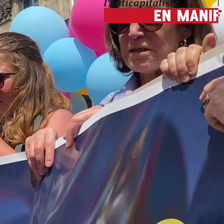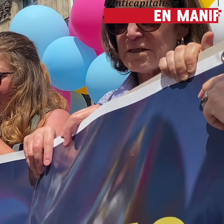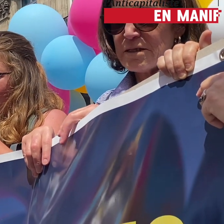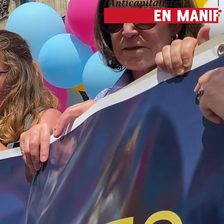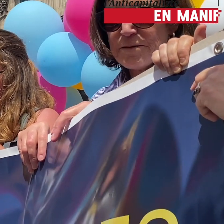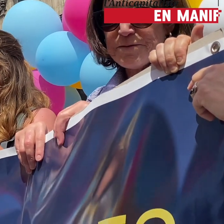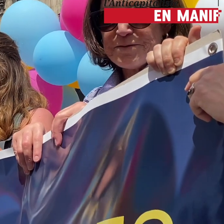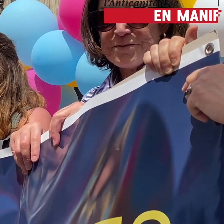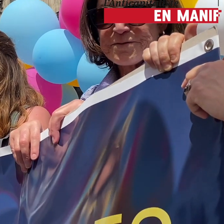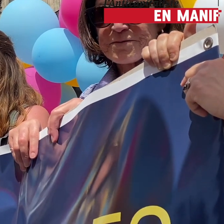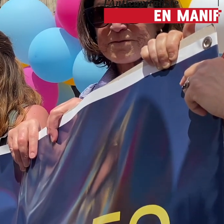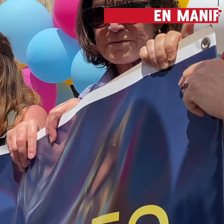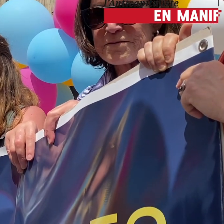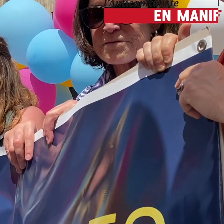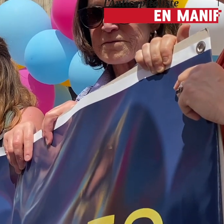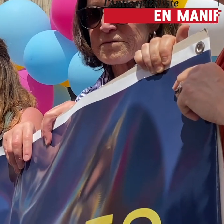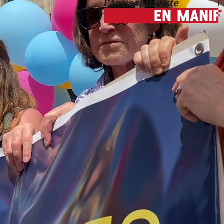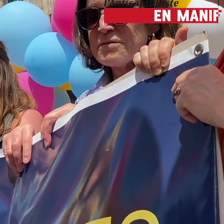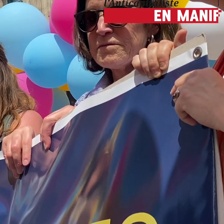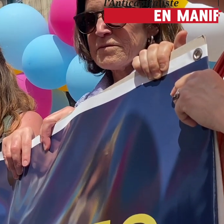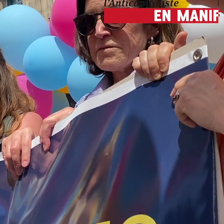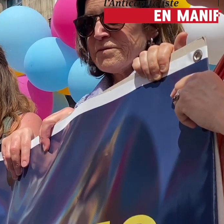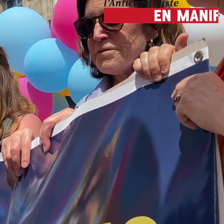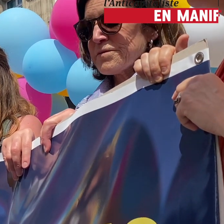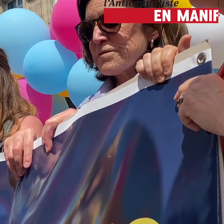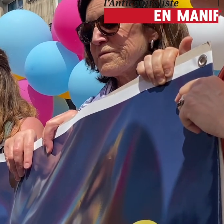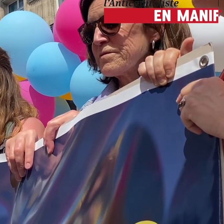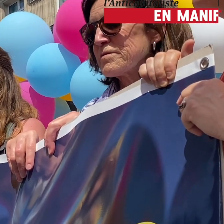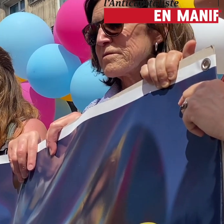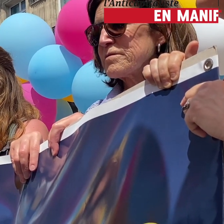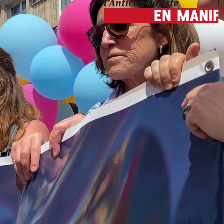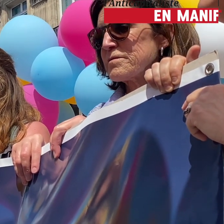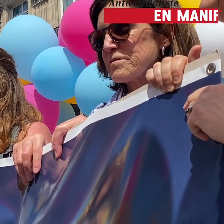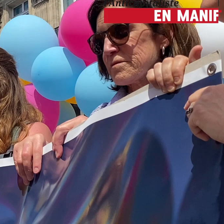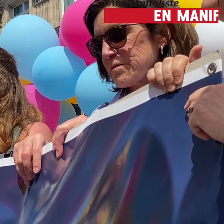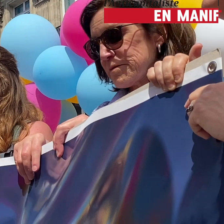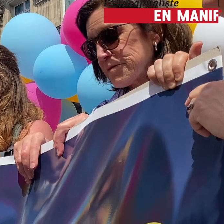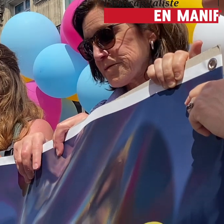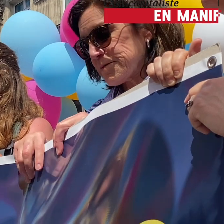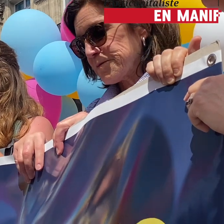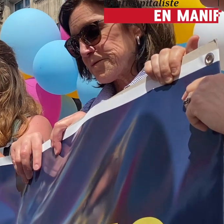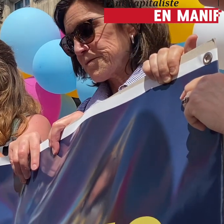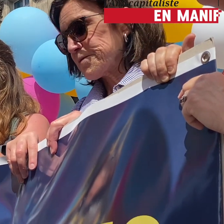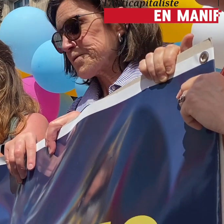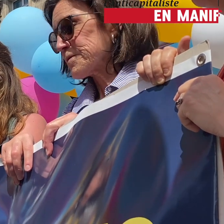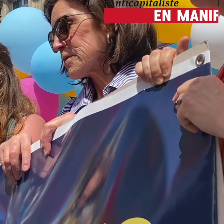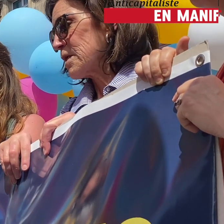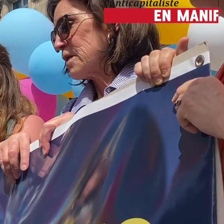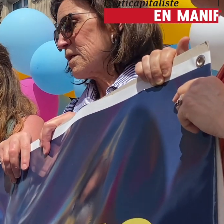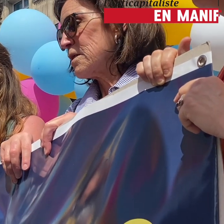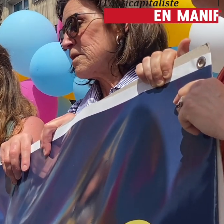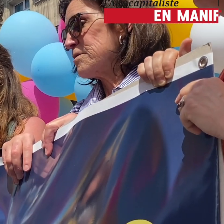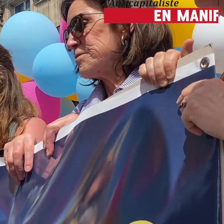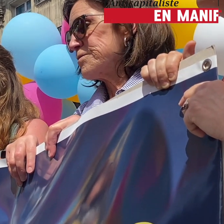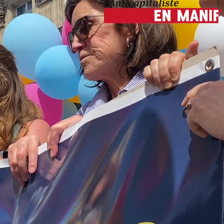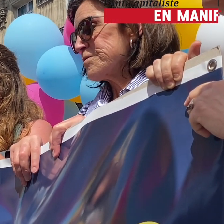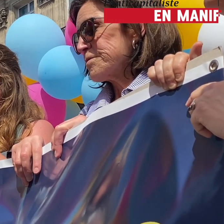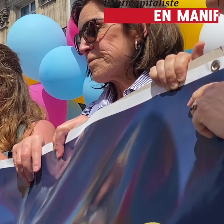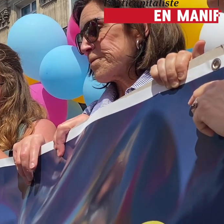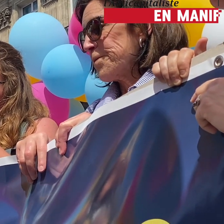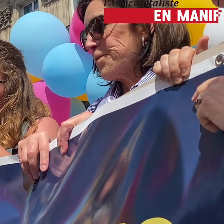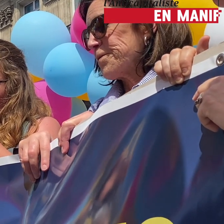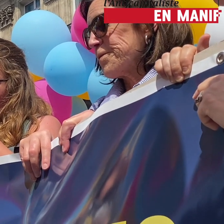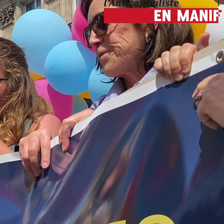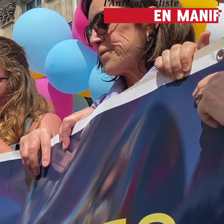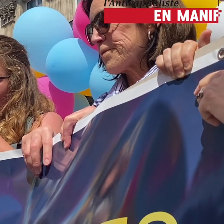leur pensée sclérosée, nous allons les combattre. Combattre l'ignorance et dénoncer la bêtise et la haine. Sacha, tu es avec nous dans cette